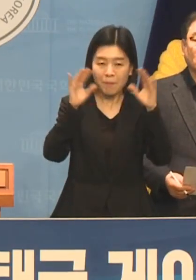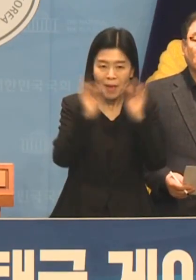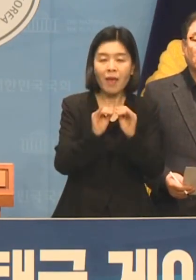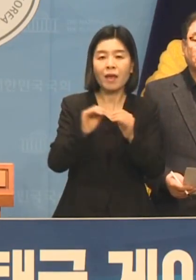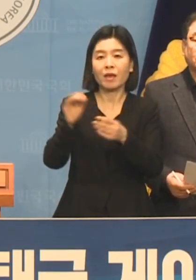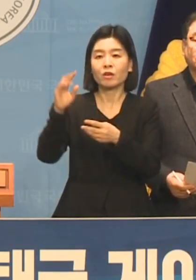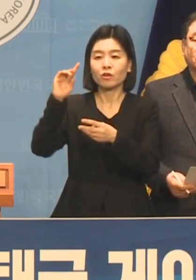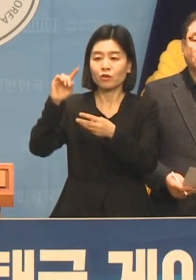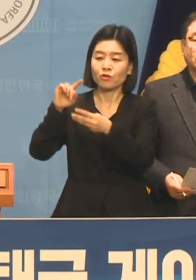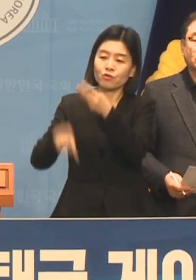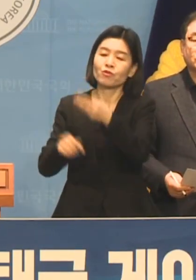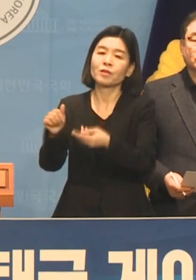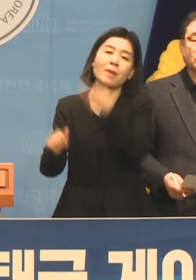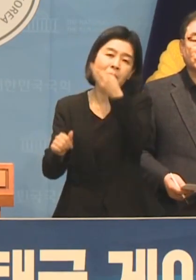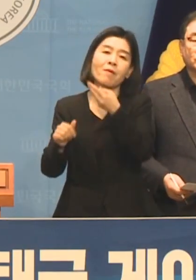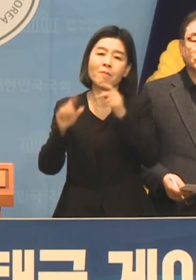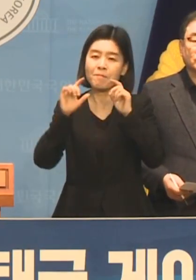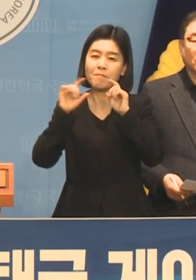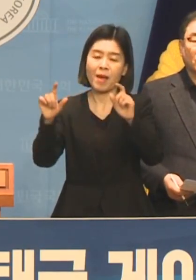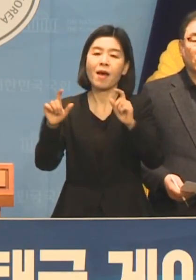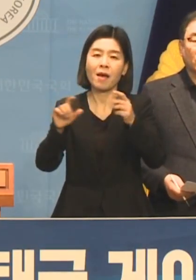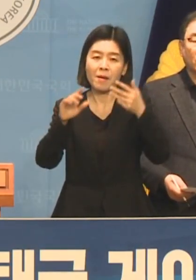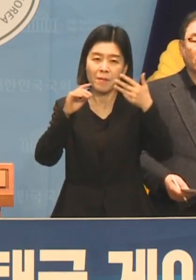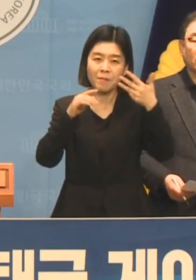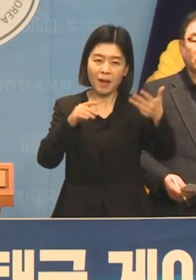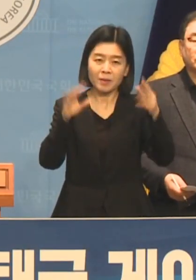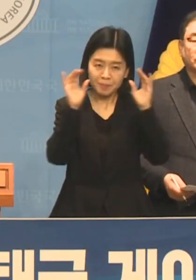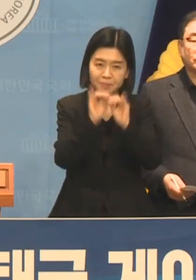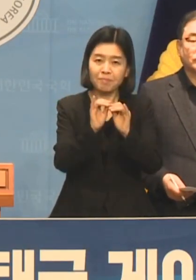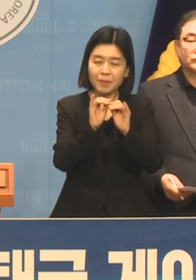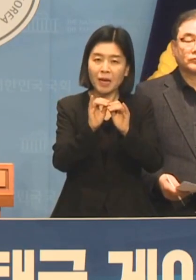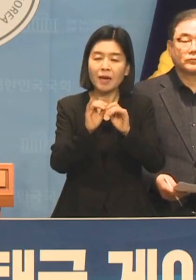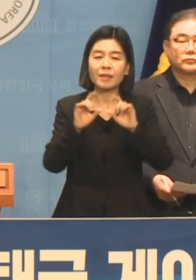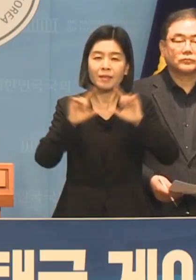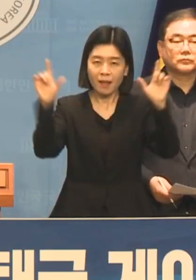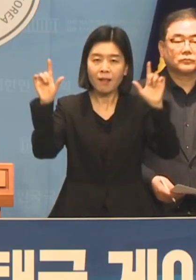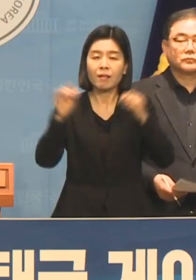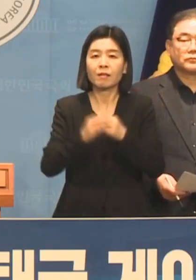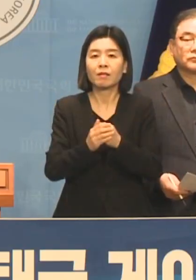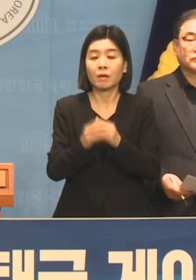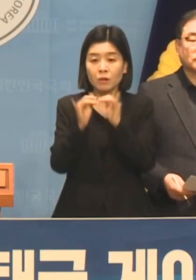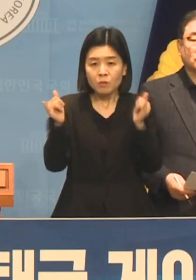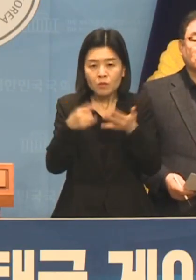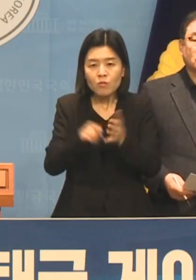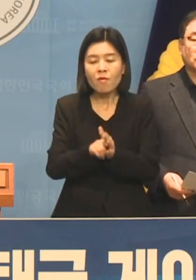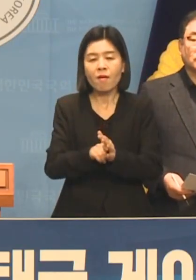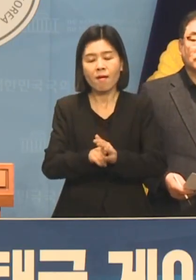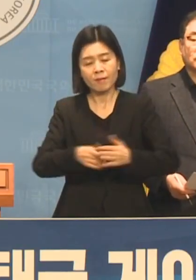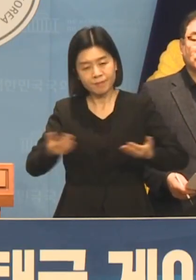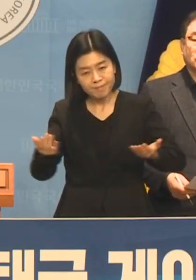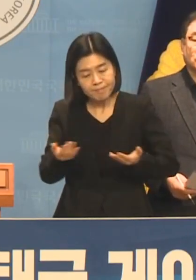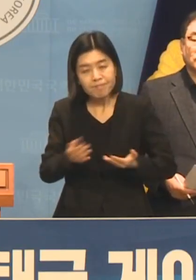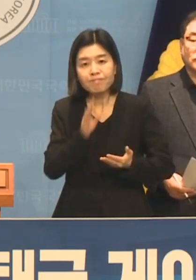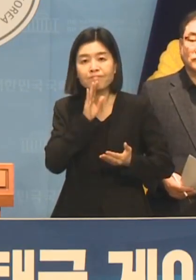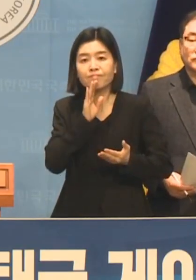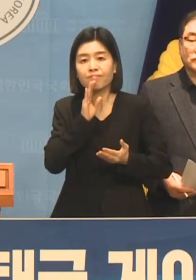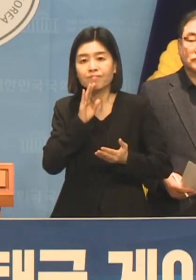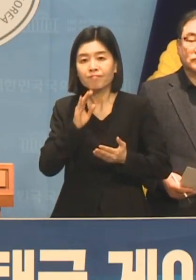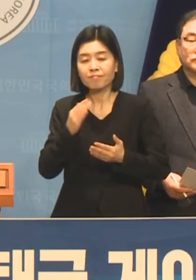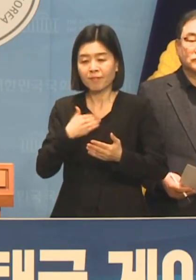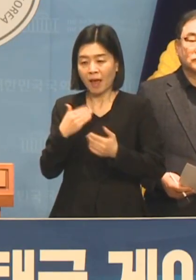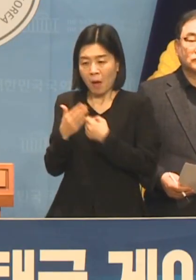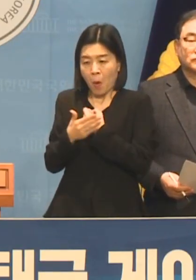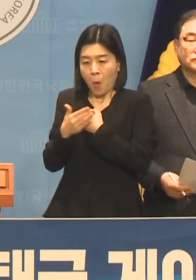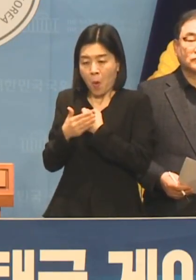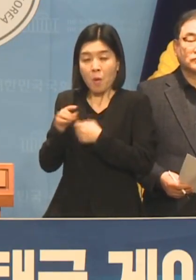날입니다. 국민을 위해 일해야 될 대통령이 자신을 위해 군과 경찰을 사적으로